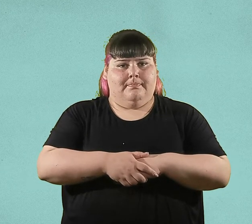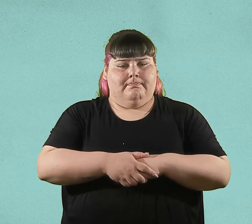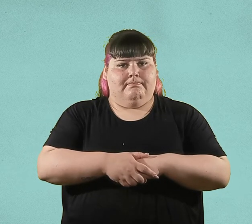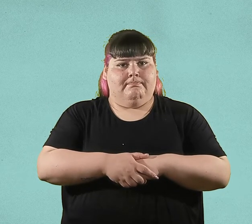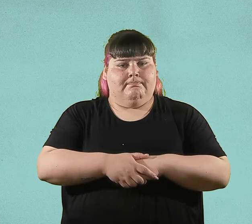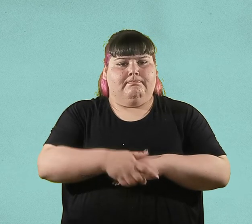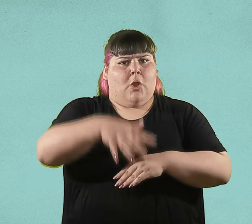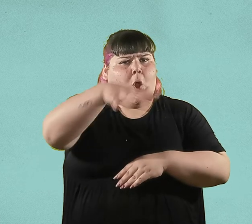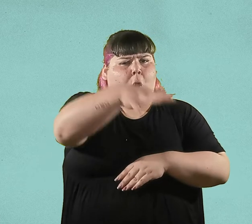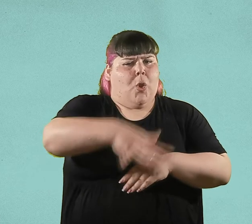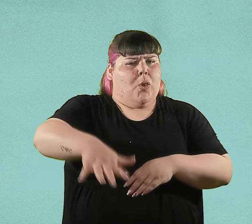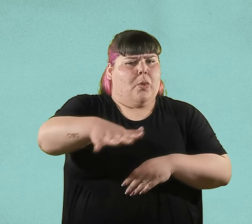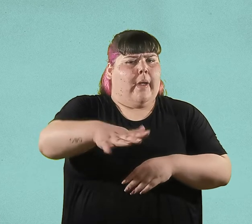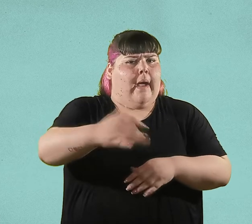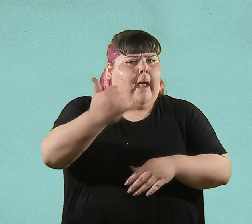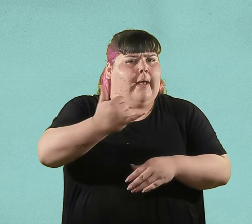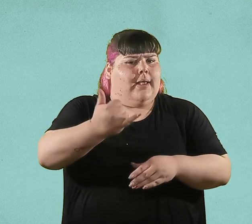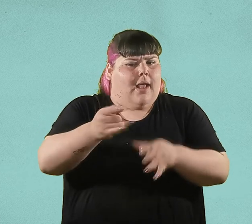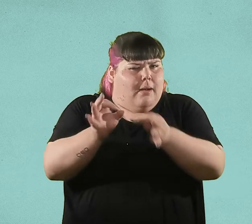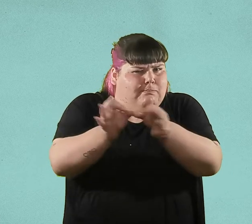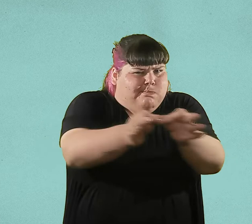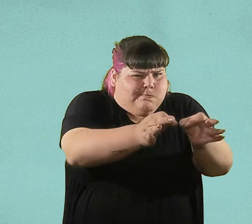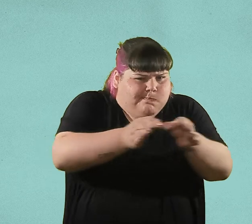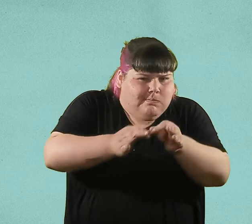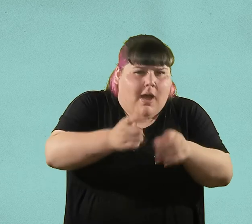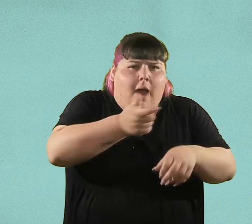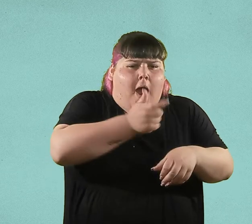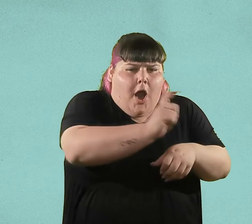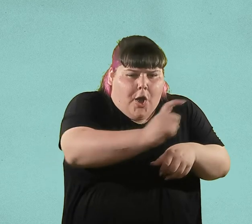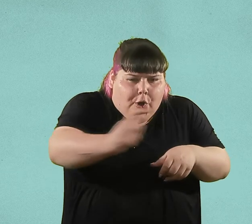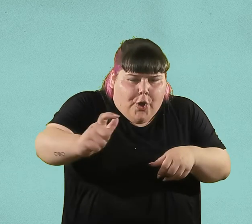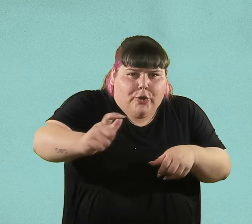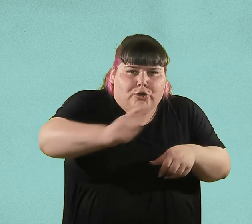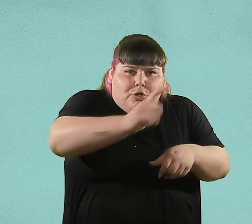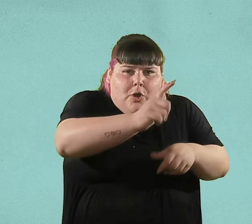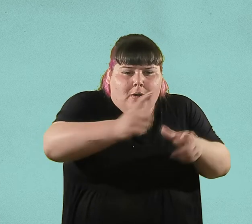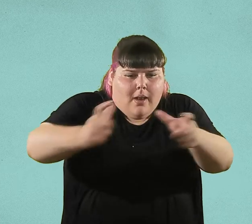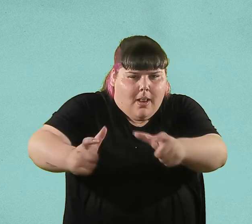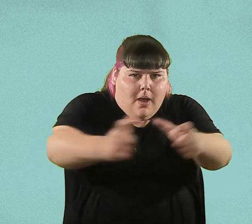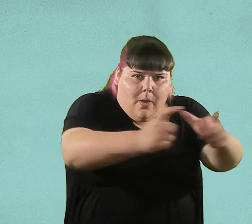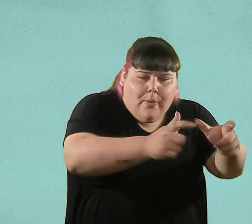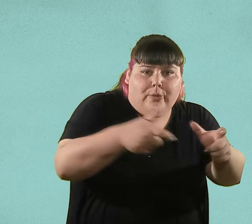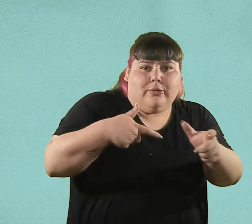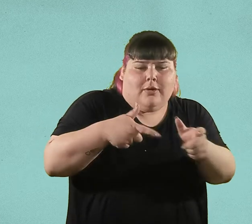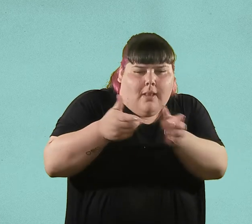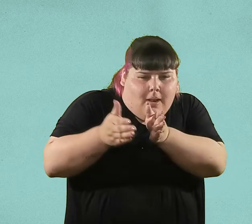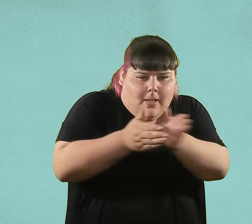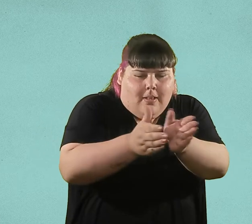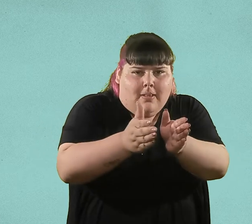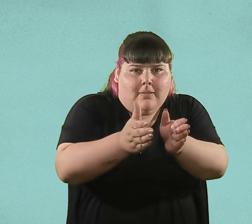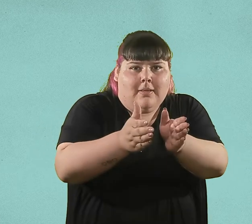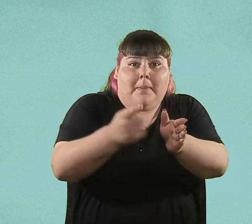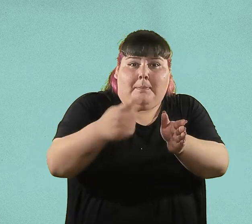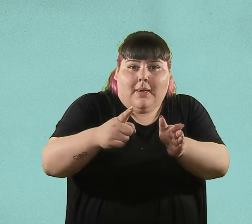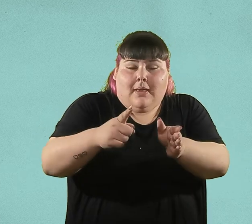Tiene un paisaje dominado por islas, arroyos, lagunas y riachos con la influencia del gran río